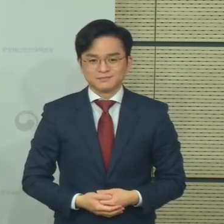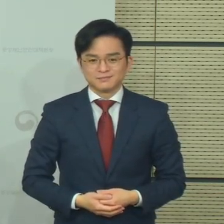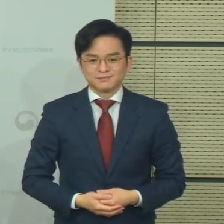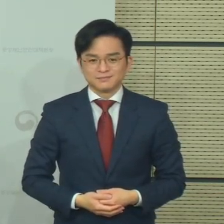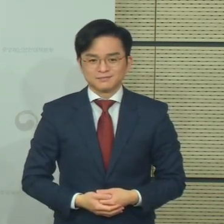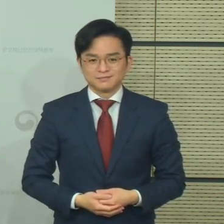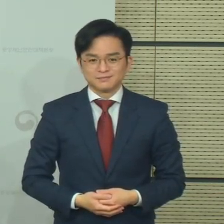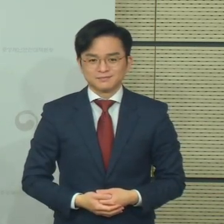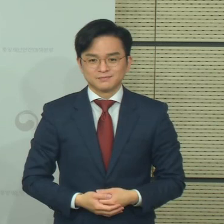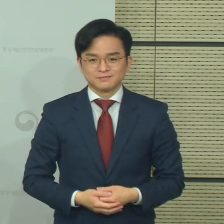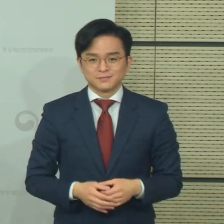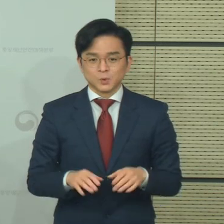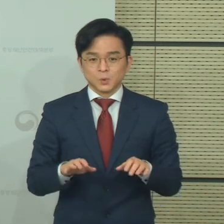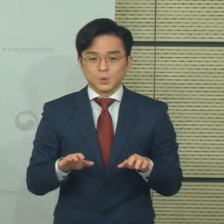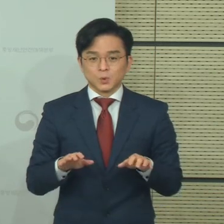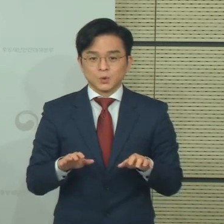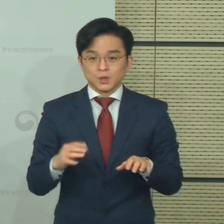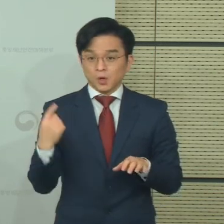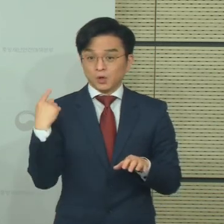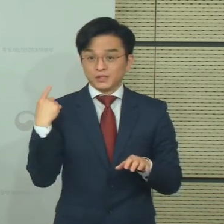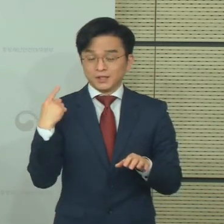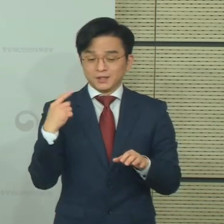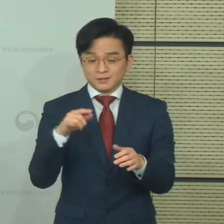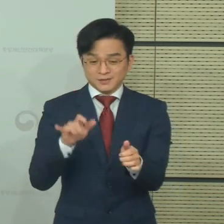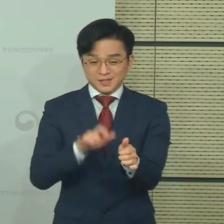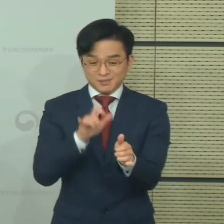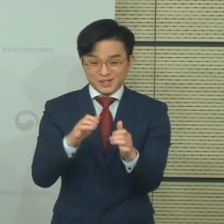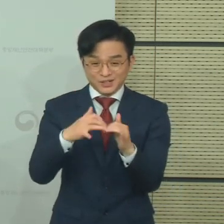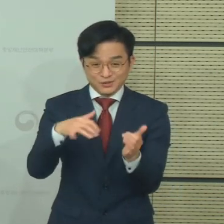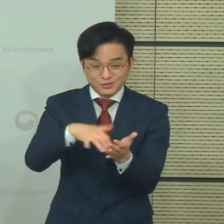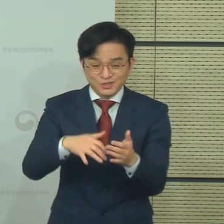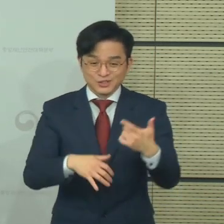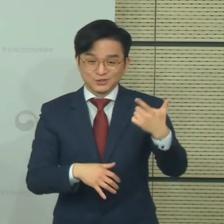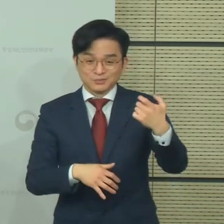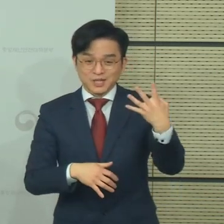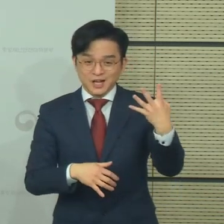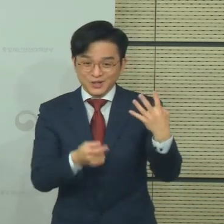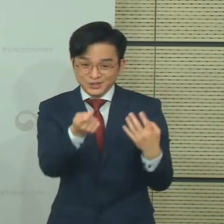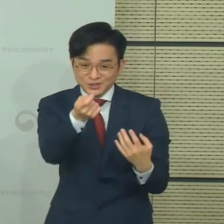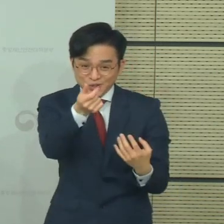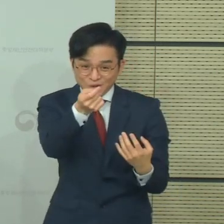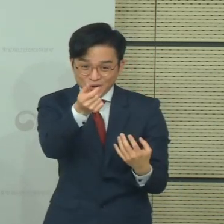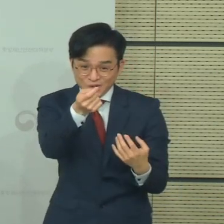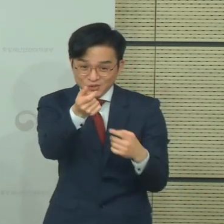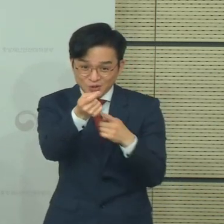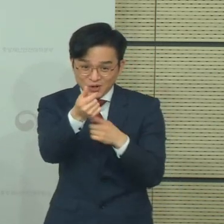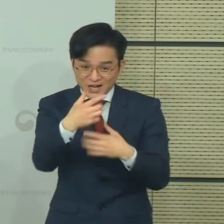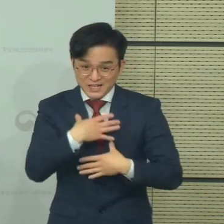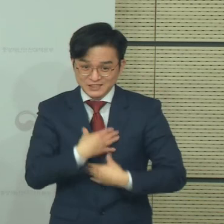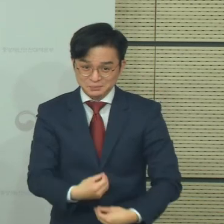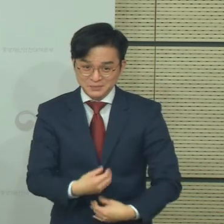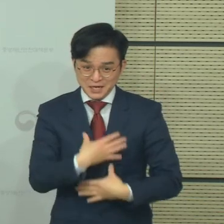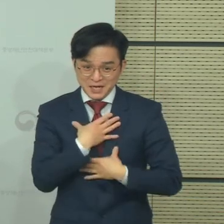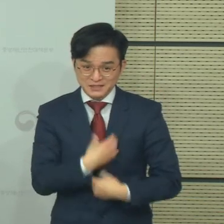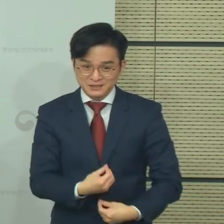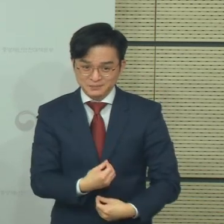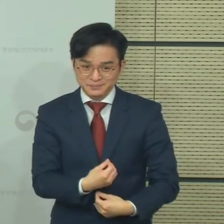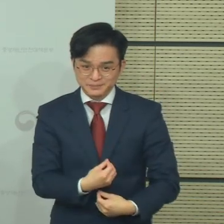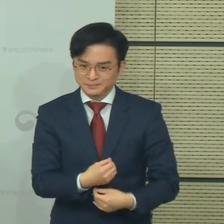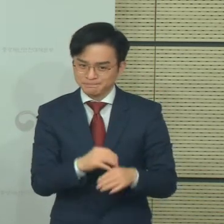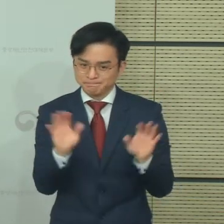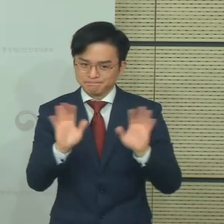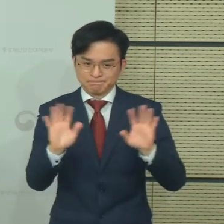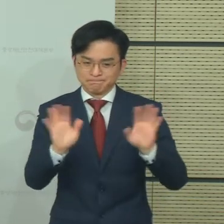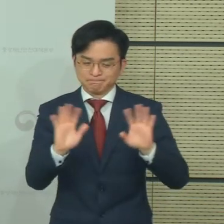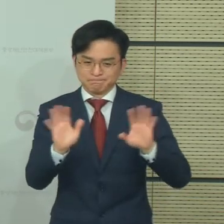오늘 뭐 확진자 수가 뭐 줄어들었다고는 하지만 뭐 이 자체가 뭐 안심한 수준은 전혀